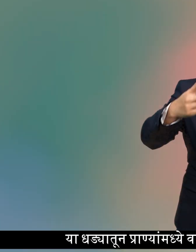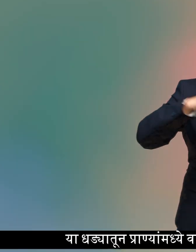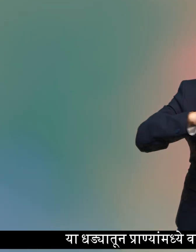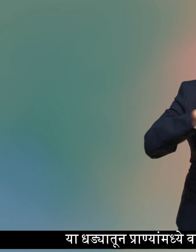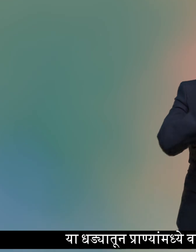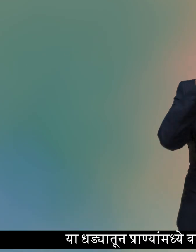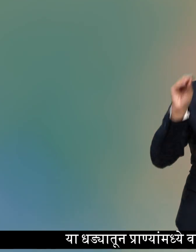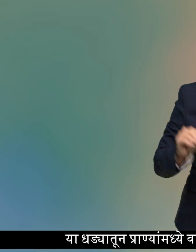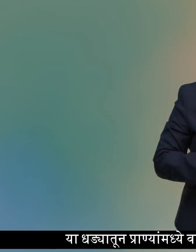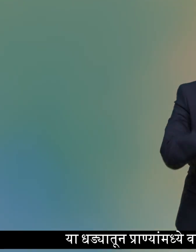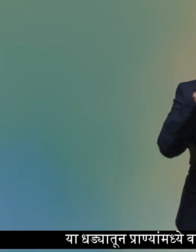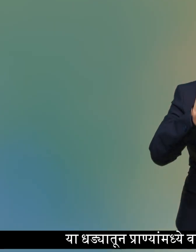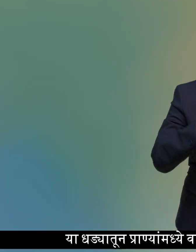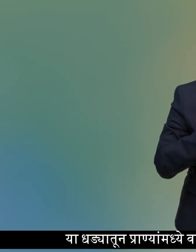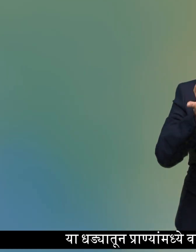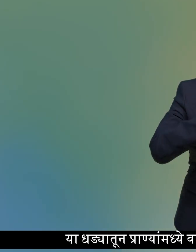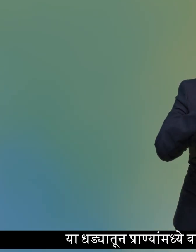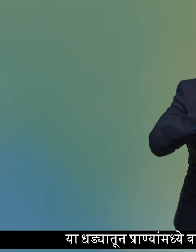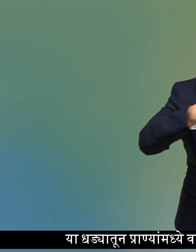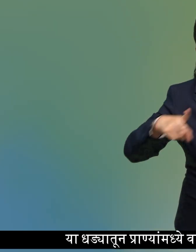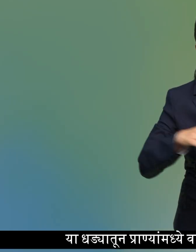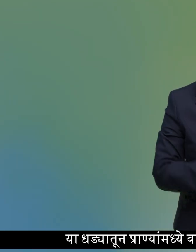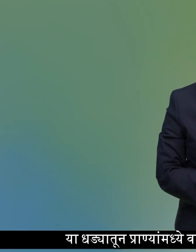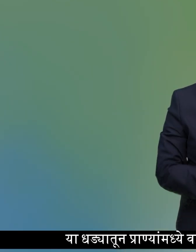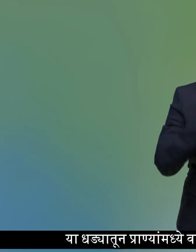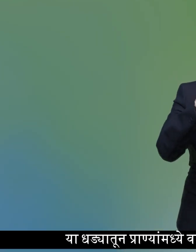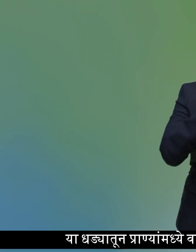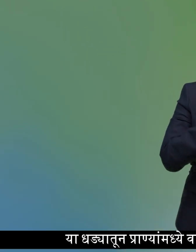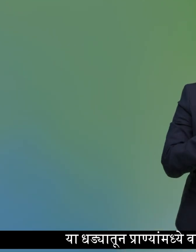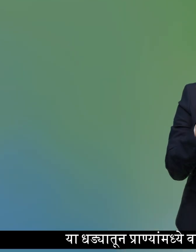या धड्यातून प्राण्यांमध्ये वाहतुकीच्या विषयाबद्दल सविस्तरपणे सांगेन.